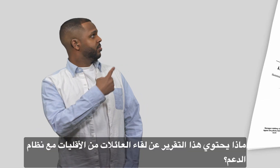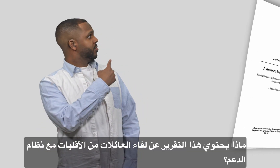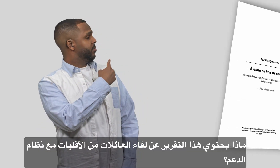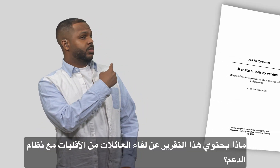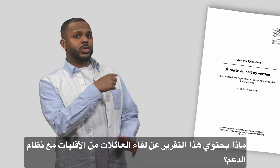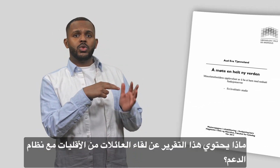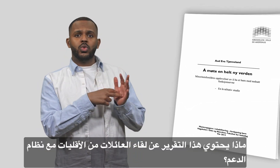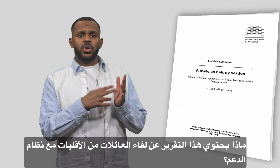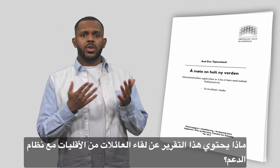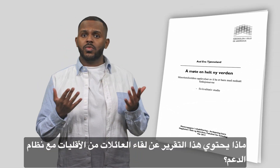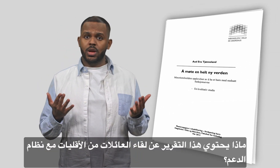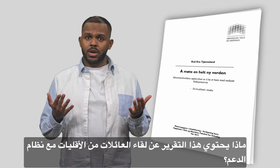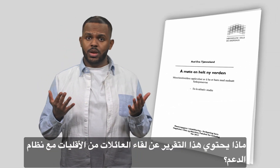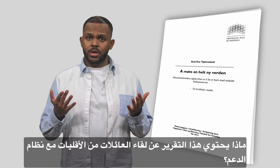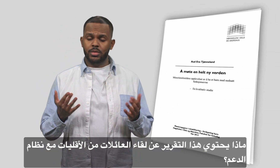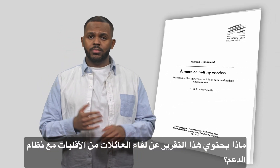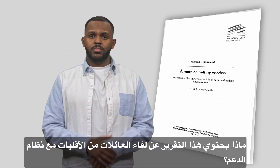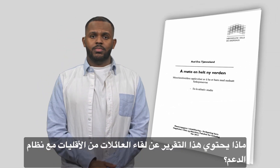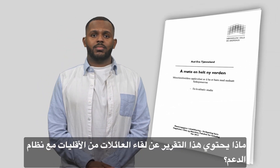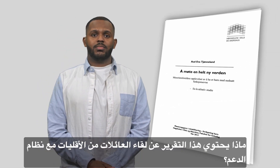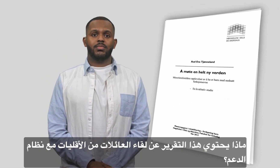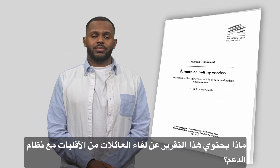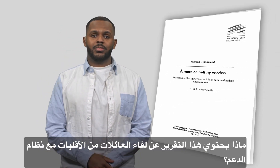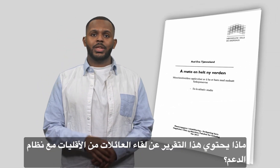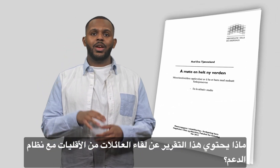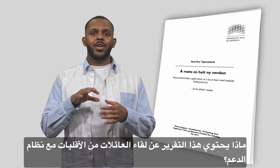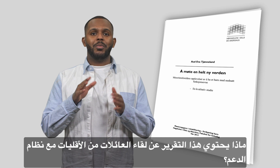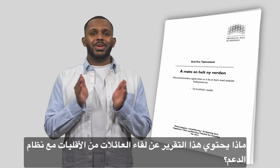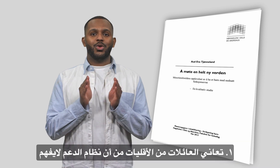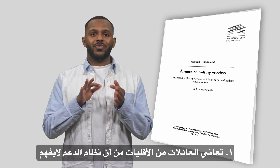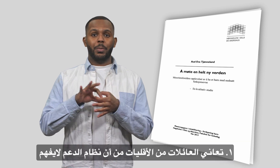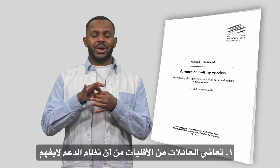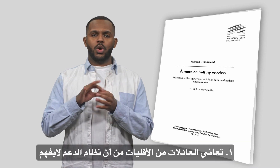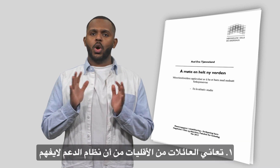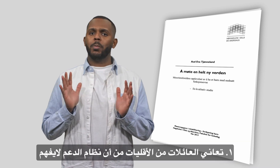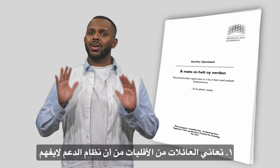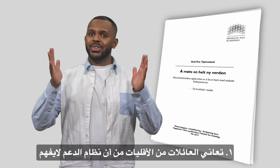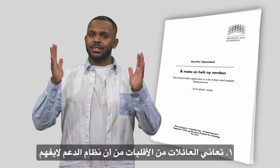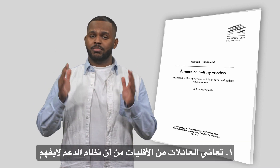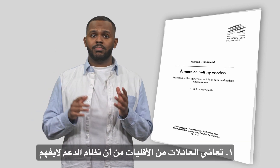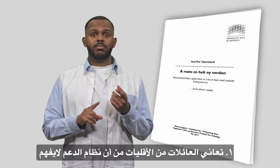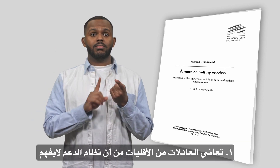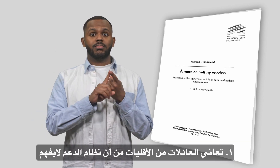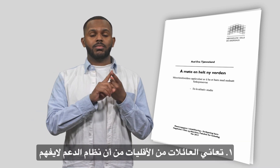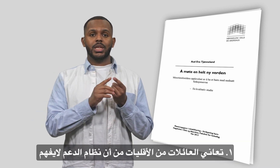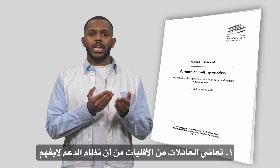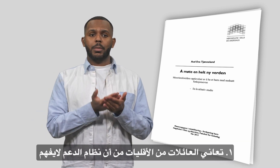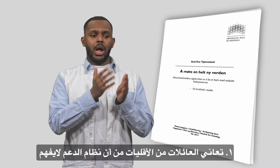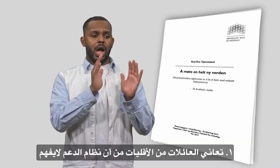ماذا يحتوي هذا التقرير عن لقاءات العائلات من الأقليات في مع نظام الدعم؟ أولاً، تعاني العائلات من الأقليات من أن نظام